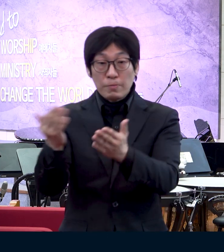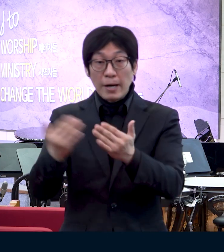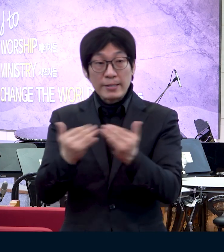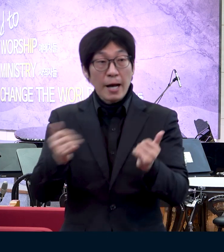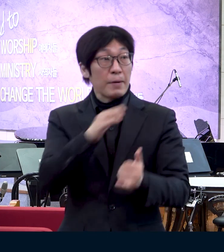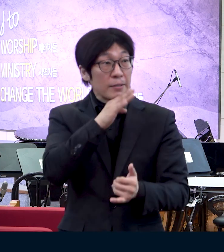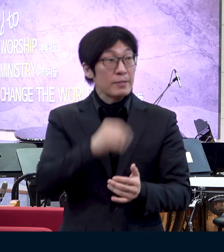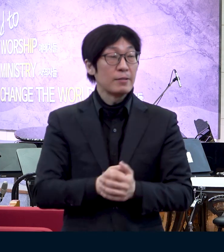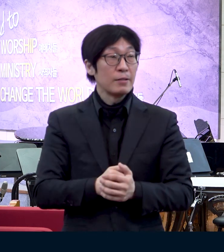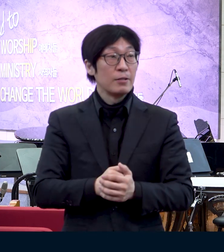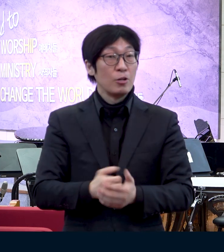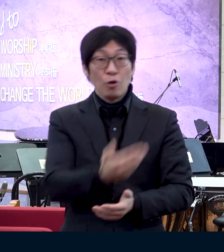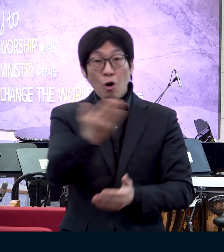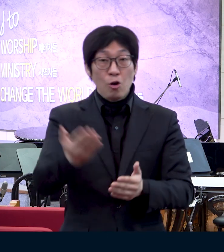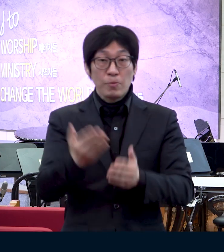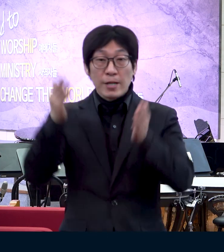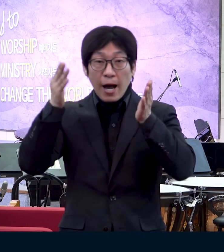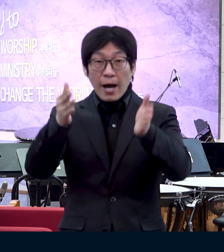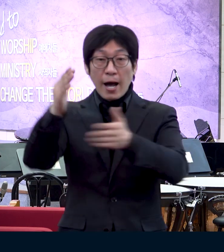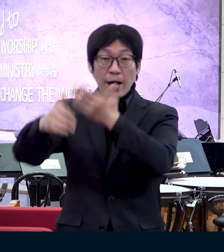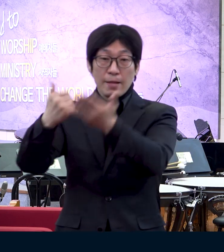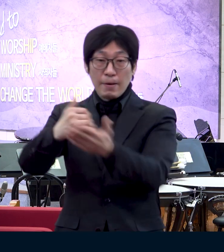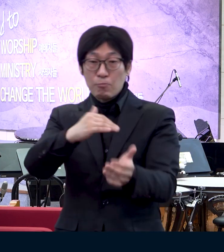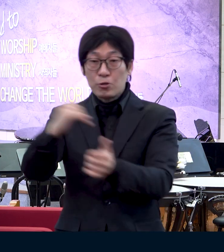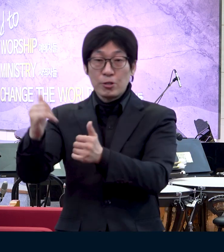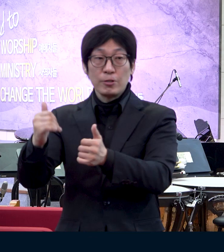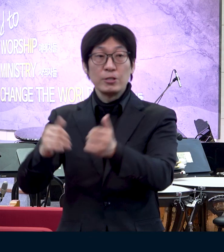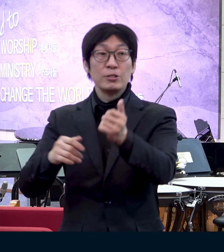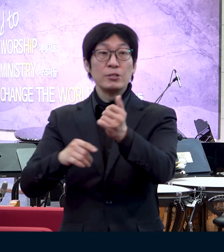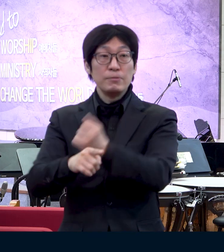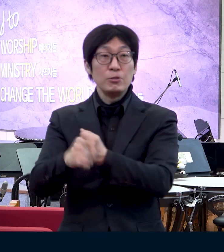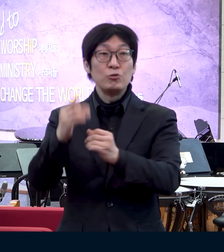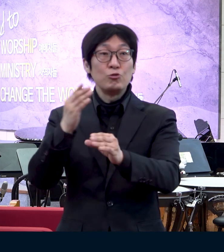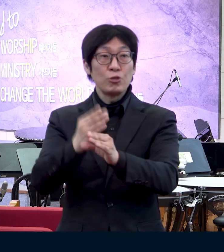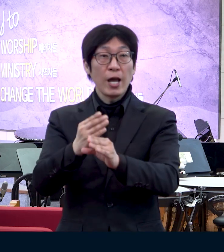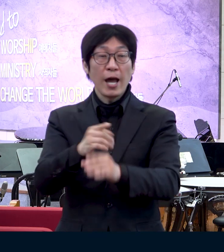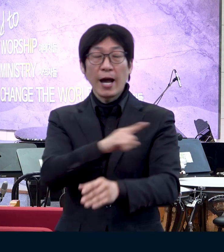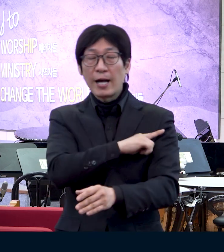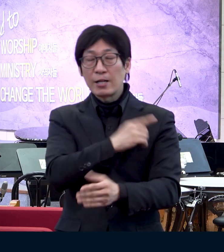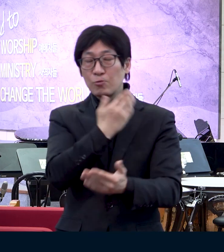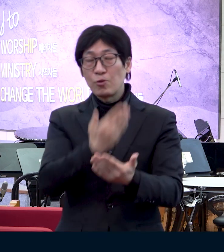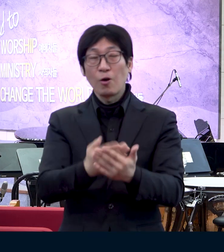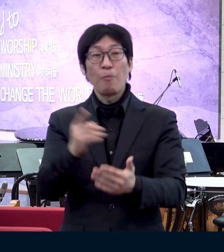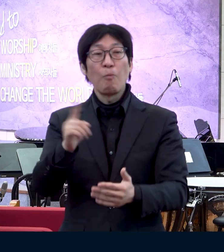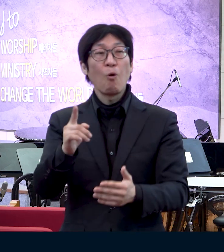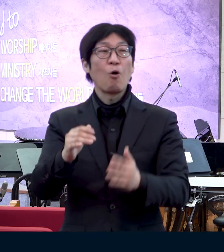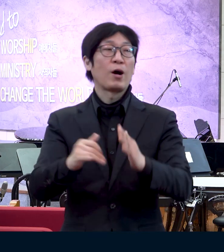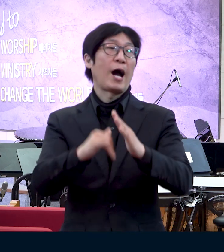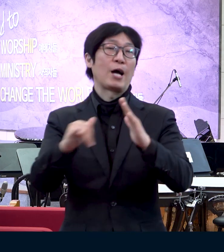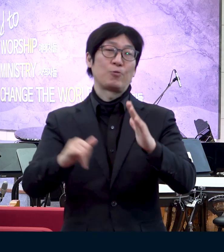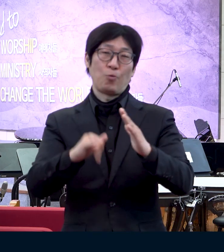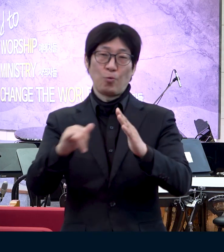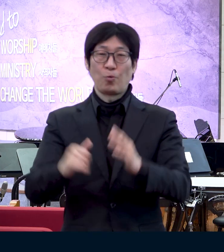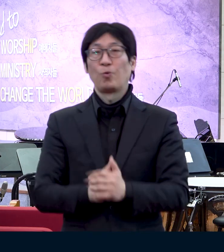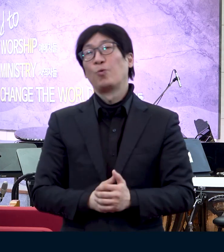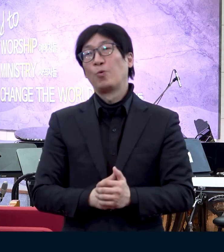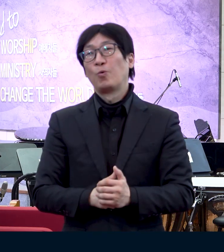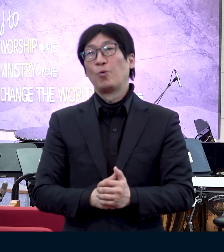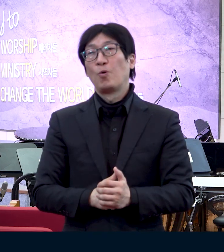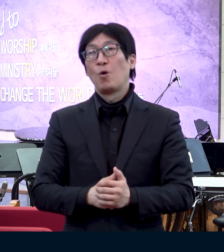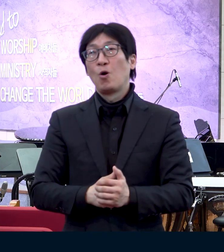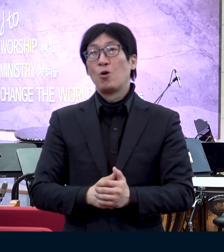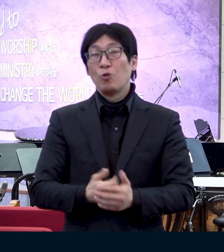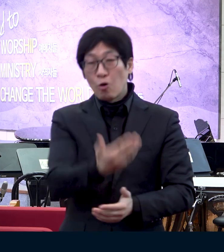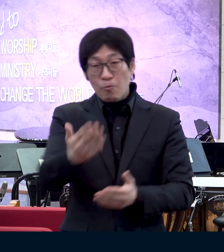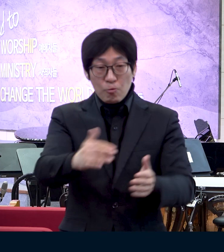한다면 우리를 향한 우리 하나님의 그 부르심 가운데 가장 중요한 게 가족이에요. 예, 우리를 향한